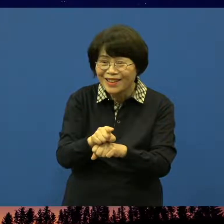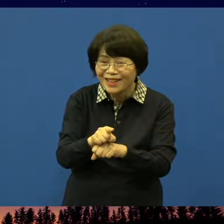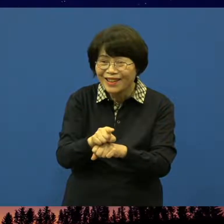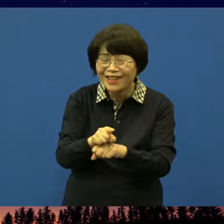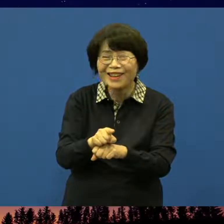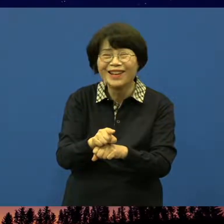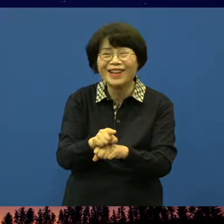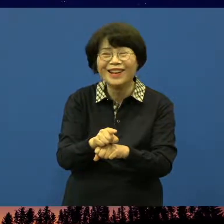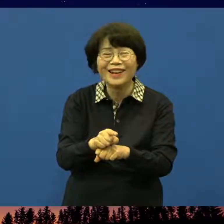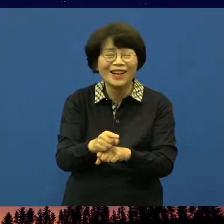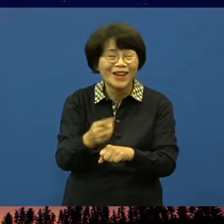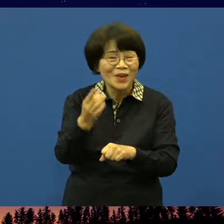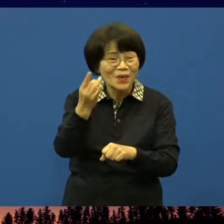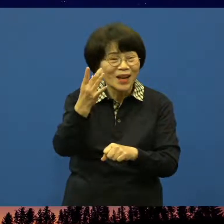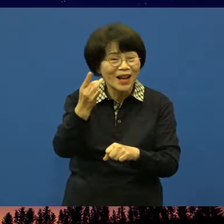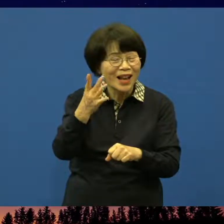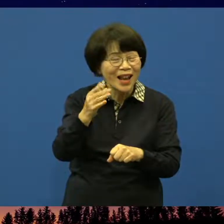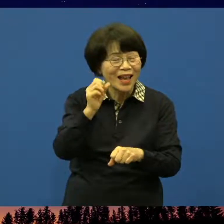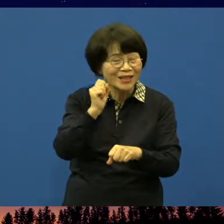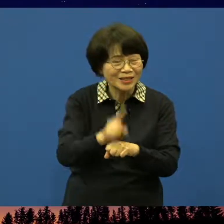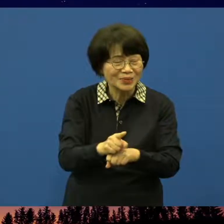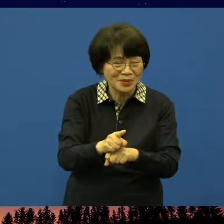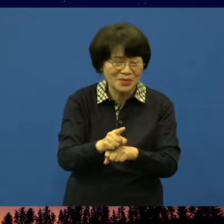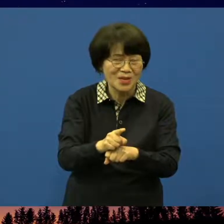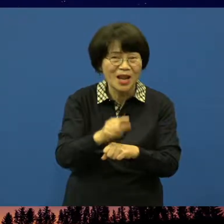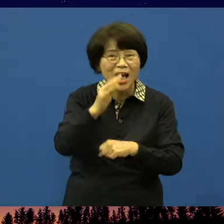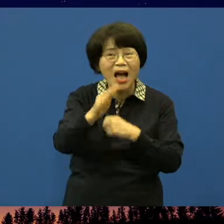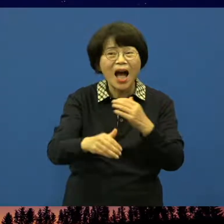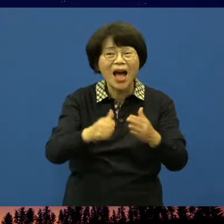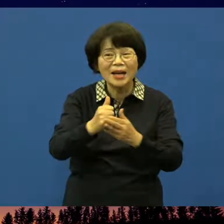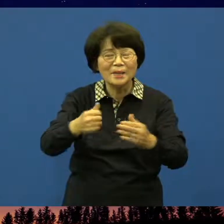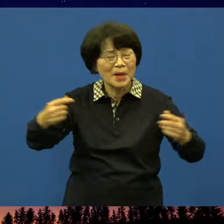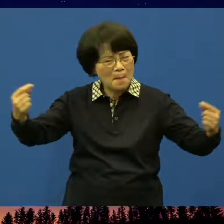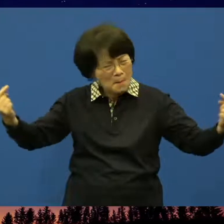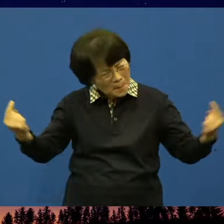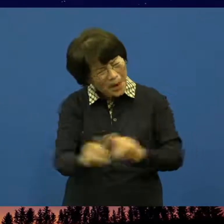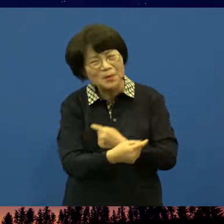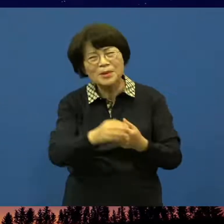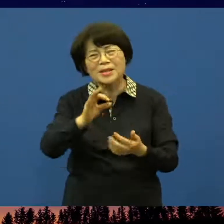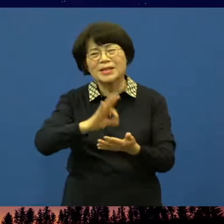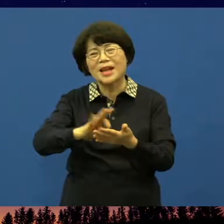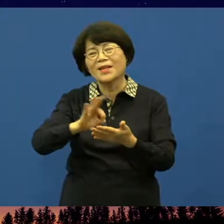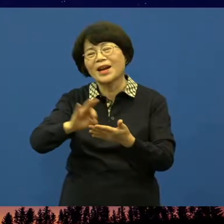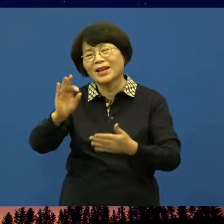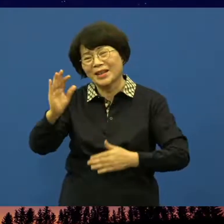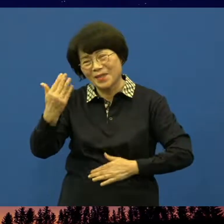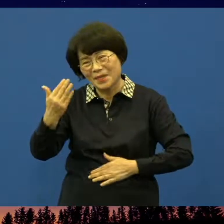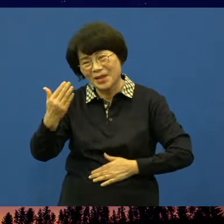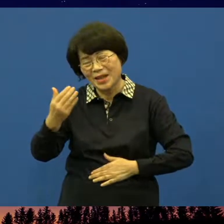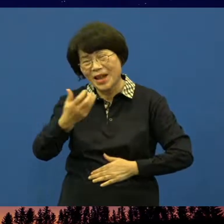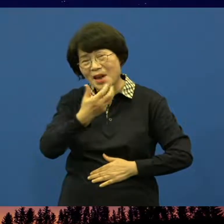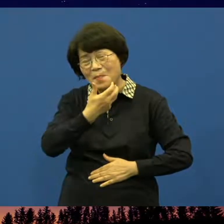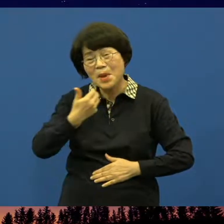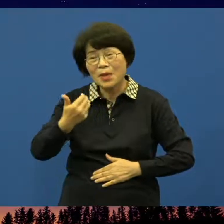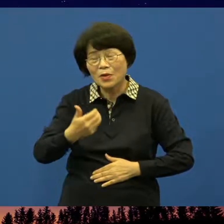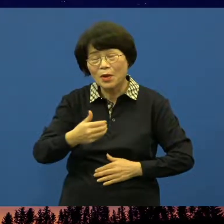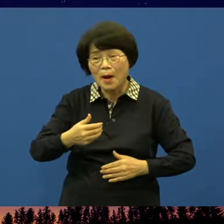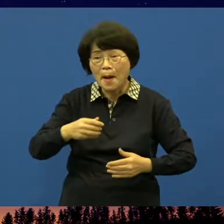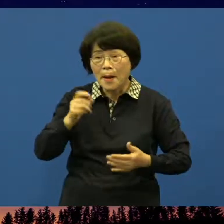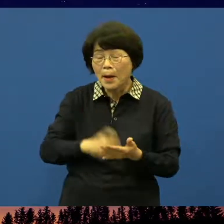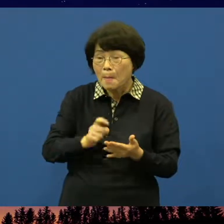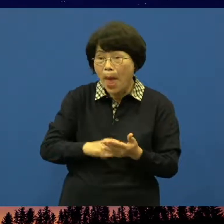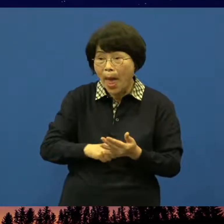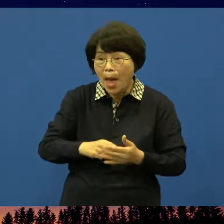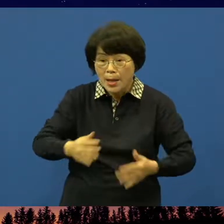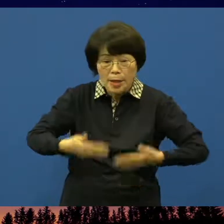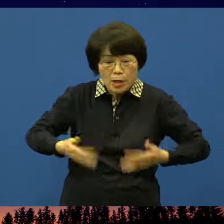않아요. 그러나 그 기질을 하나님이 바꾸어서 사용하신다는 거죠. 그래서 베드로의 기질이 다혈질이었습니다. 항상